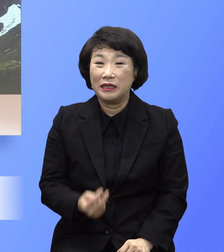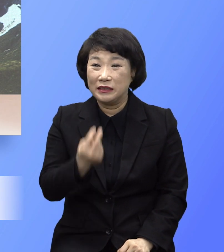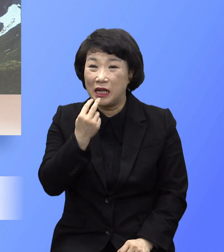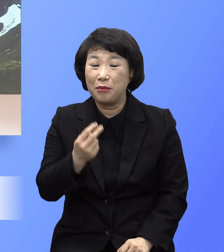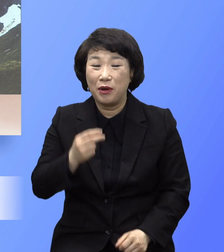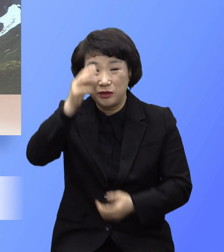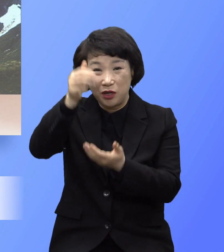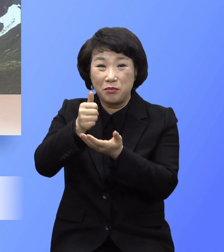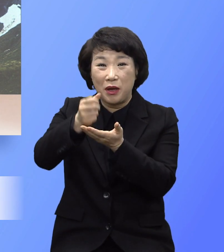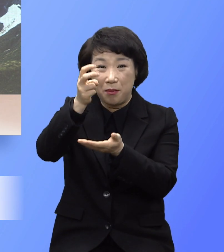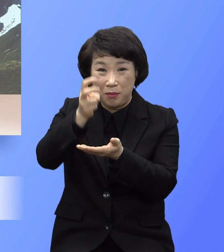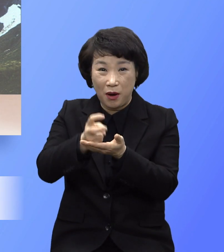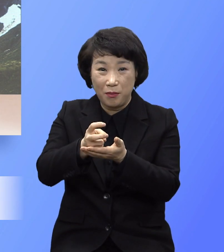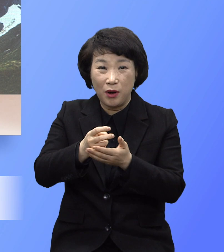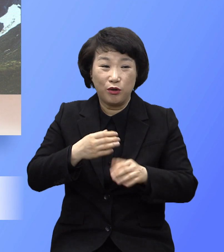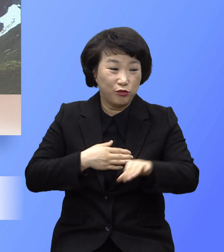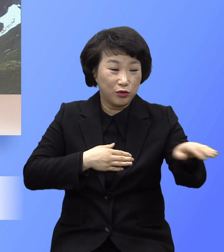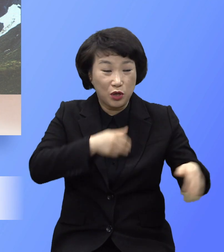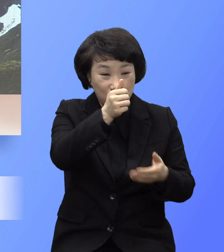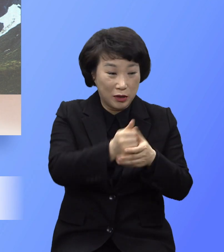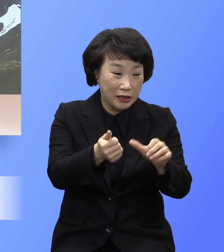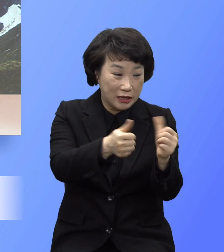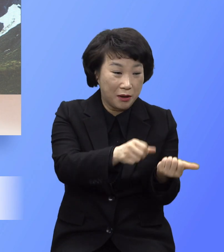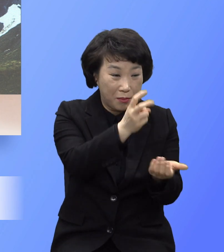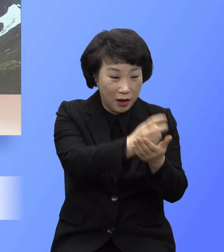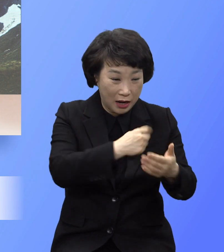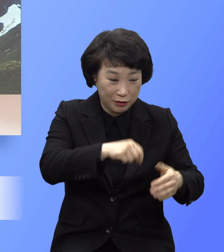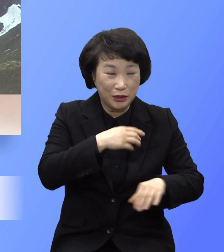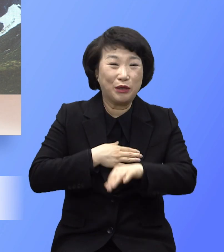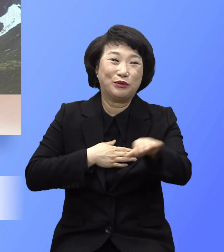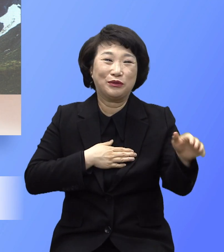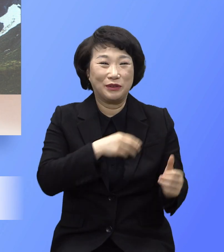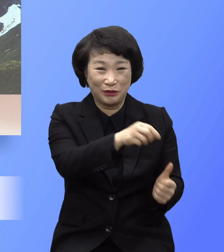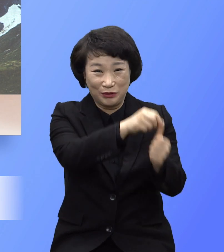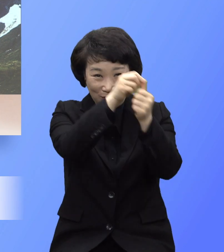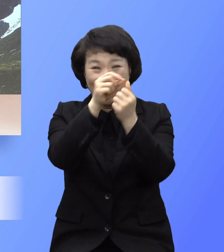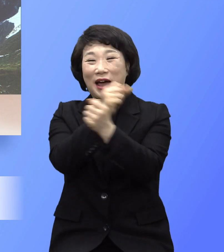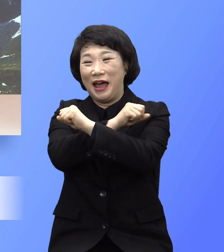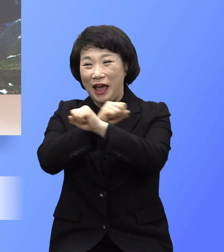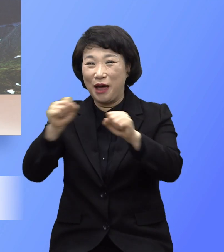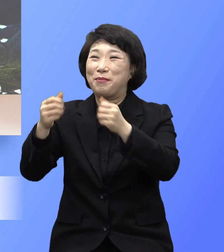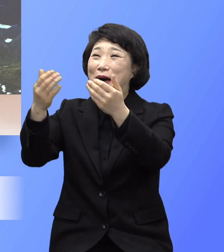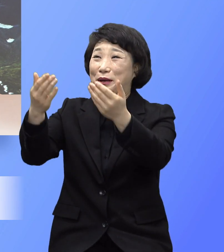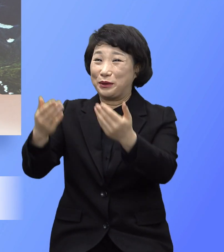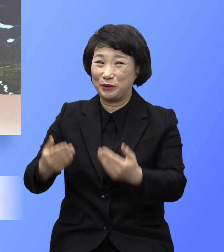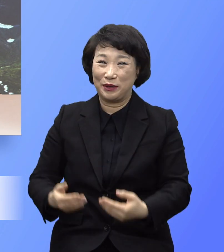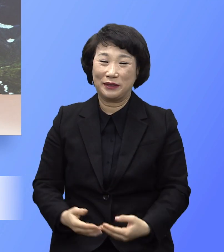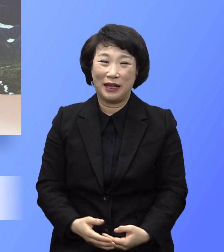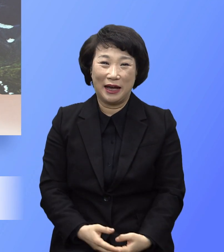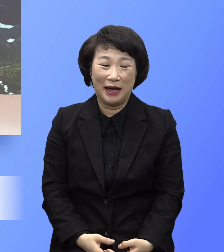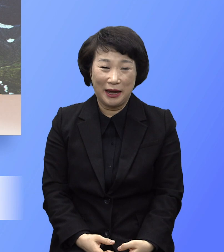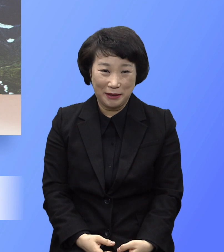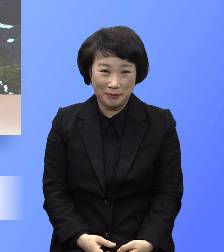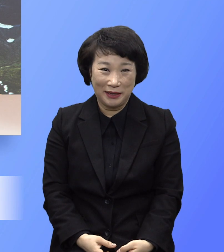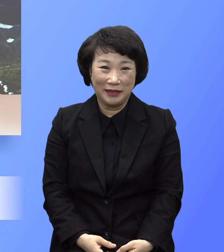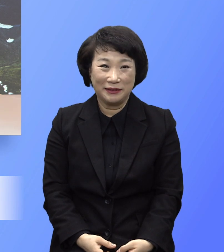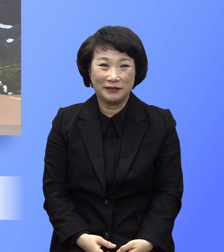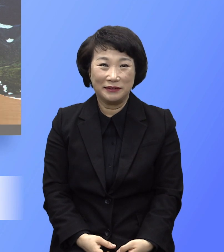생명의 성령의 법이 죄와 사망의 법에서 너를